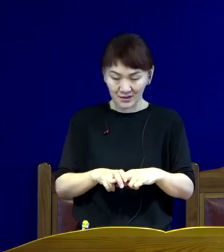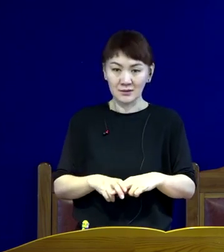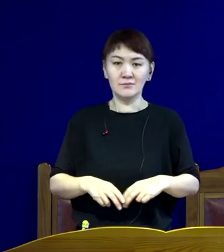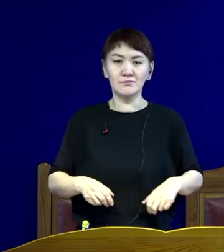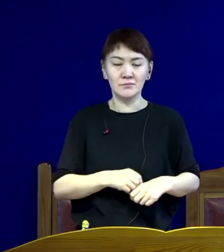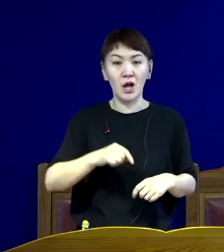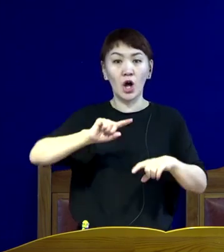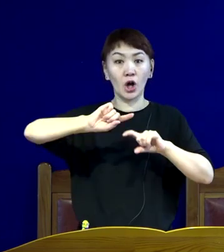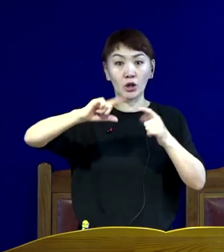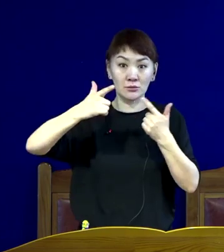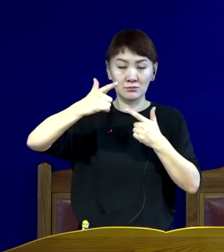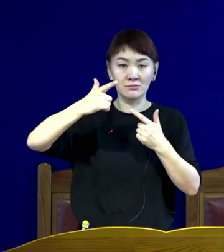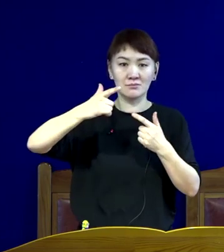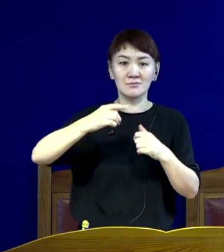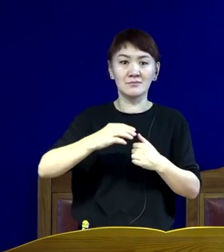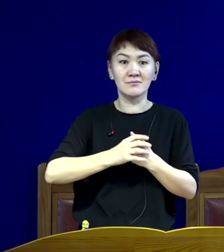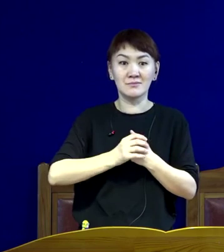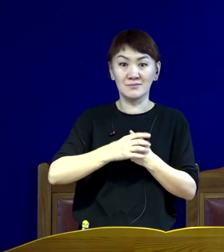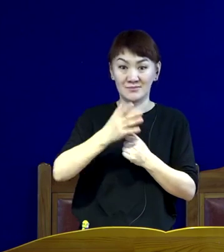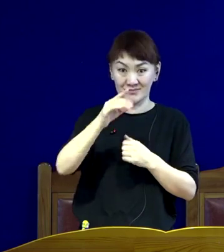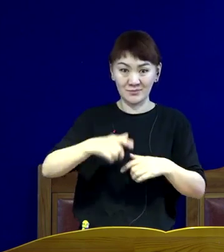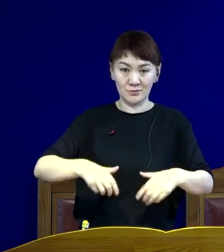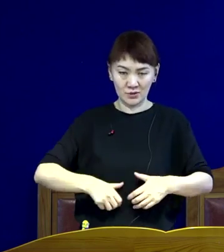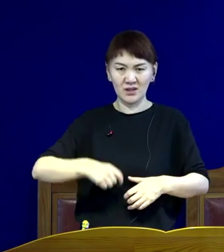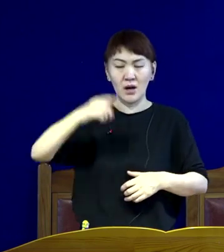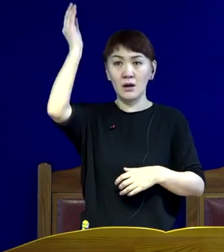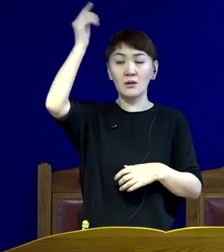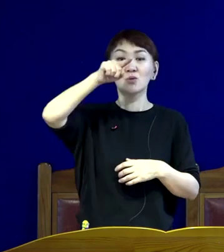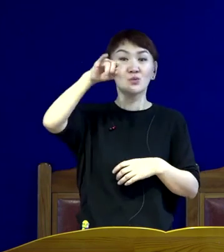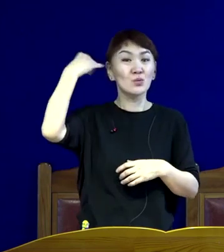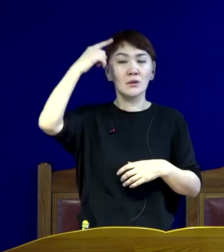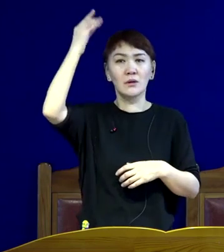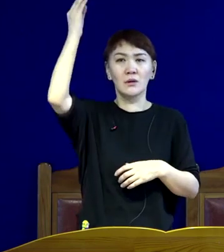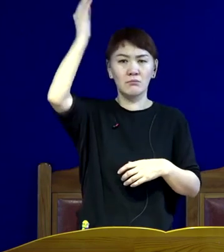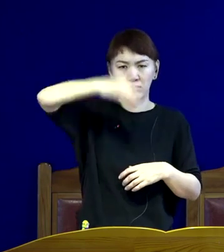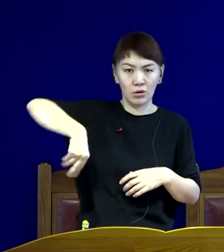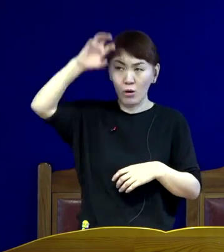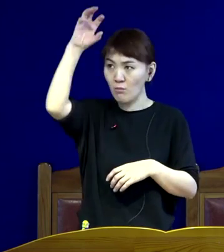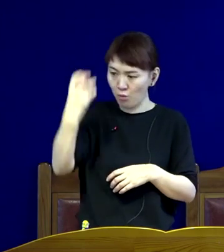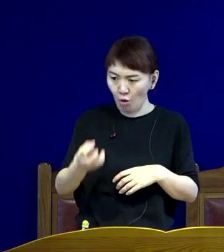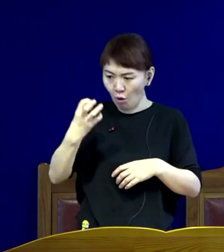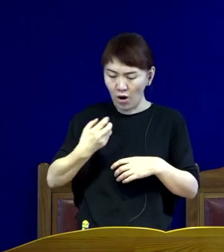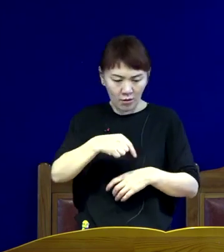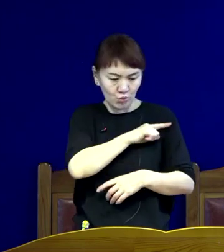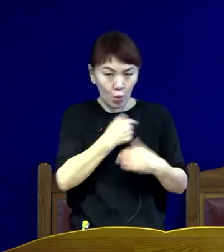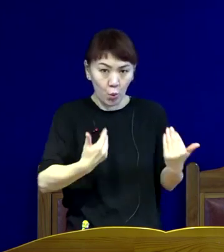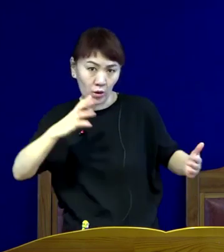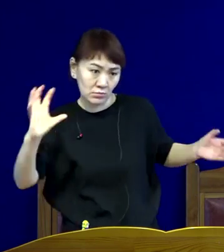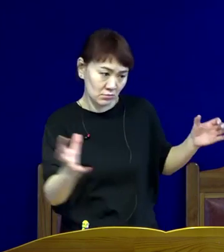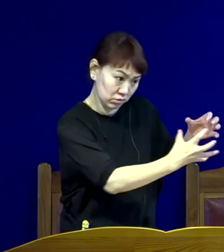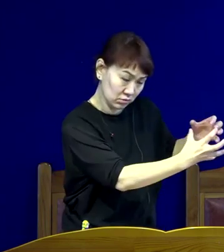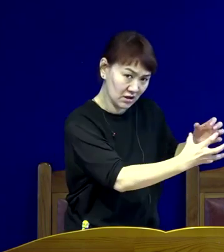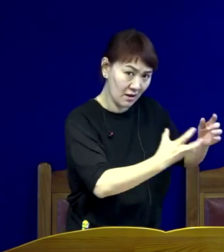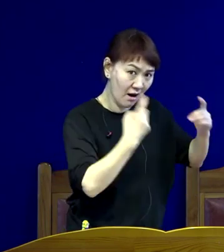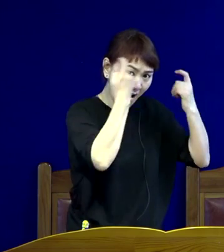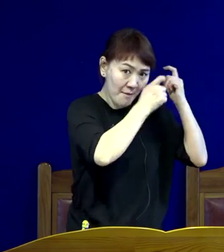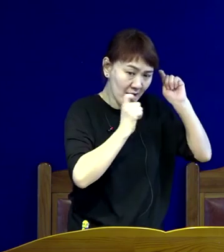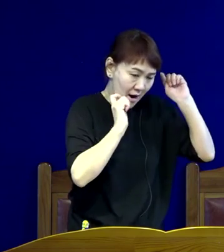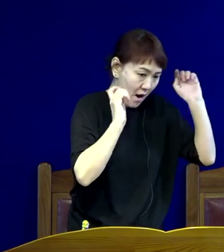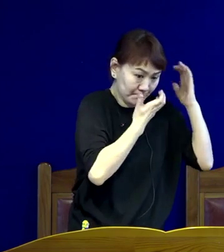орж ирдэг. Тэр үед том хүмүүс ихлээ зүйлгүй хүүхдүүдтэй ихлээ зүйлгүй. Та бүхэн ер нь харж исэн болов уу? Харж байгаагүй болов уу?